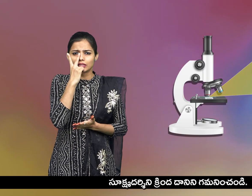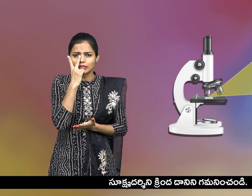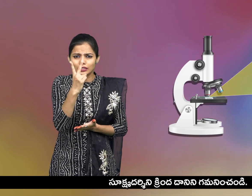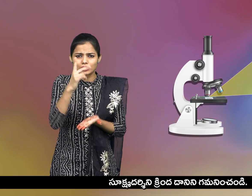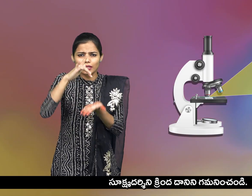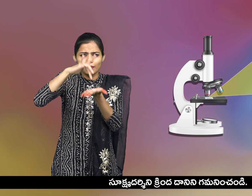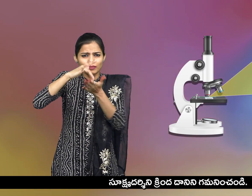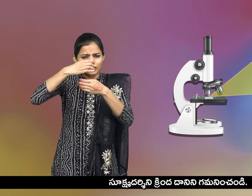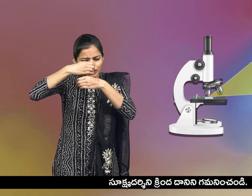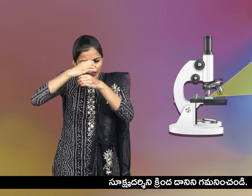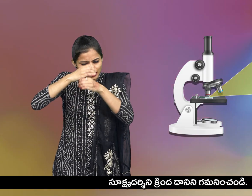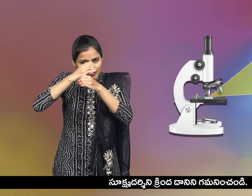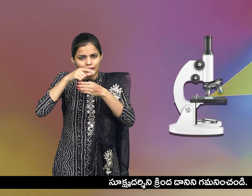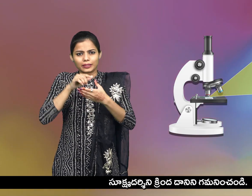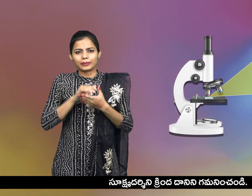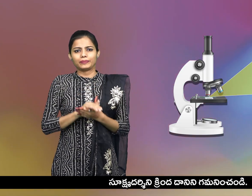సూక్ష్మదర్శిని క్రింద దానిని గమనించండి.